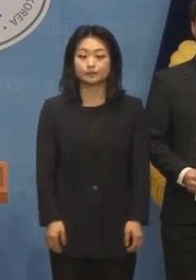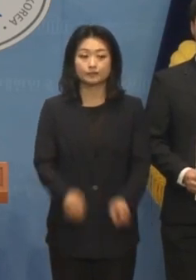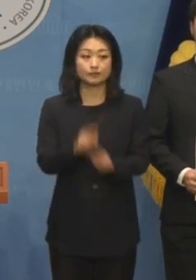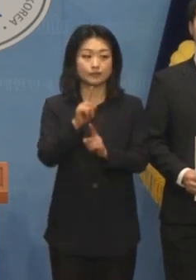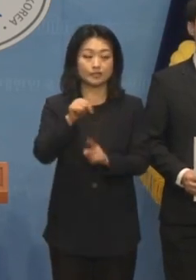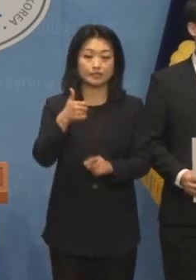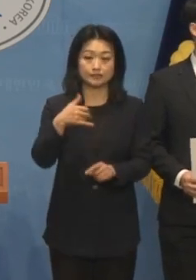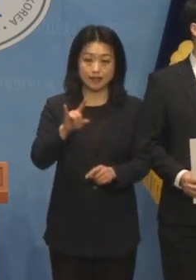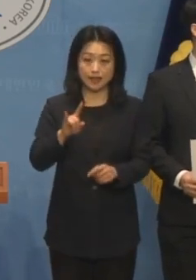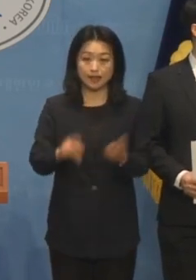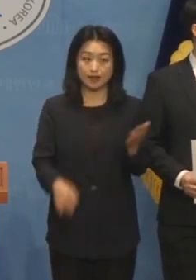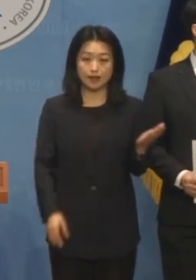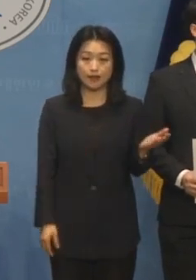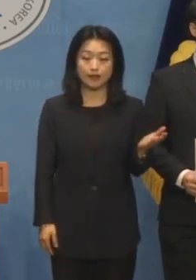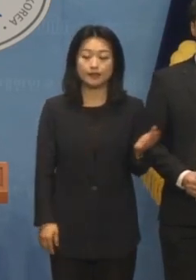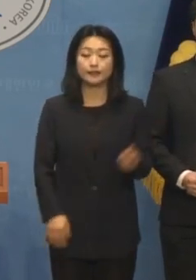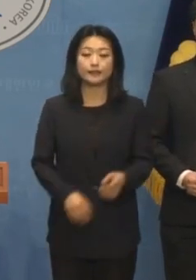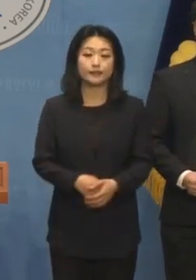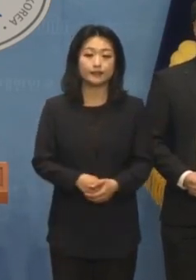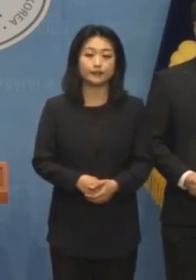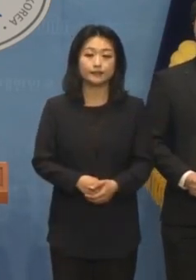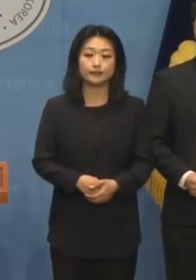이건태 의원님 오셨습니다.